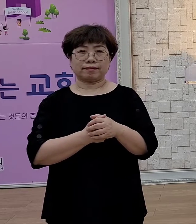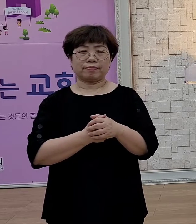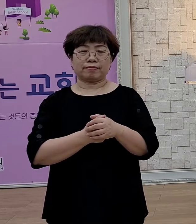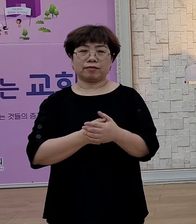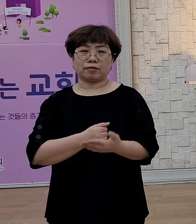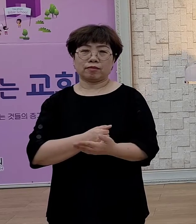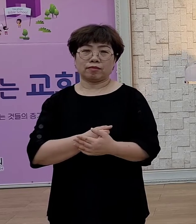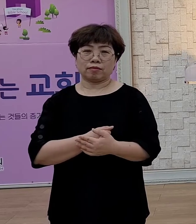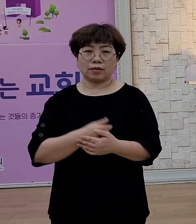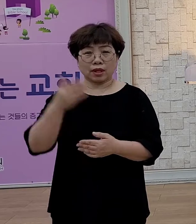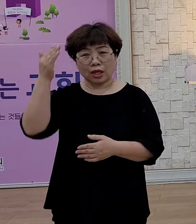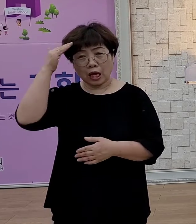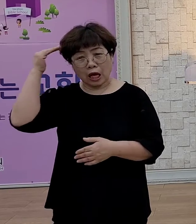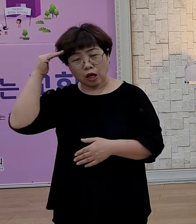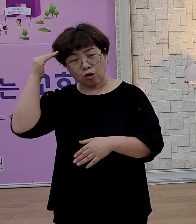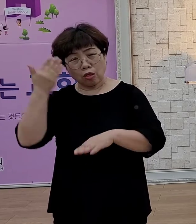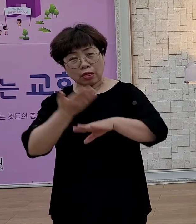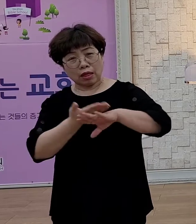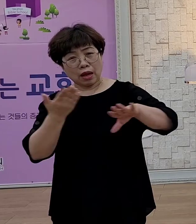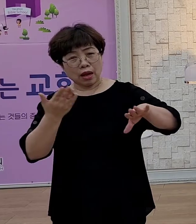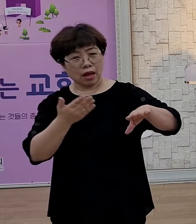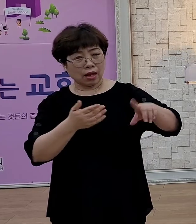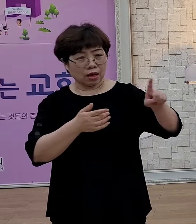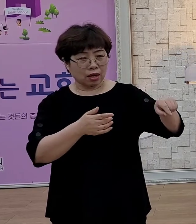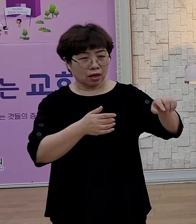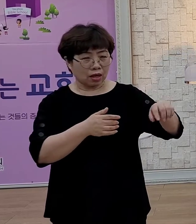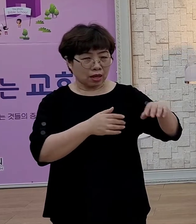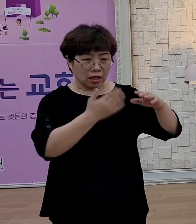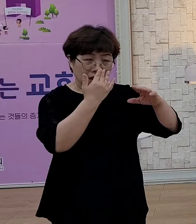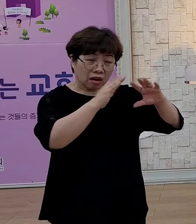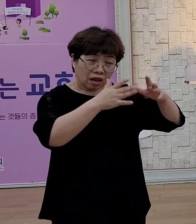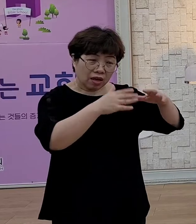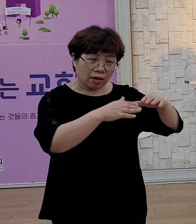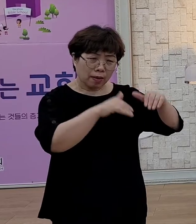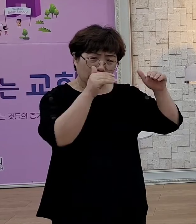그러니까 우리랑 좀 다르게 건기와 우기가 있어요.